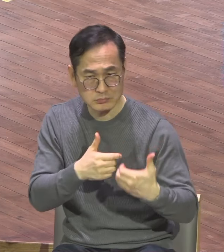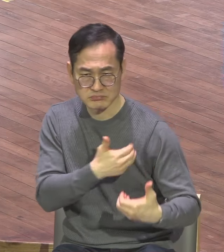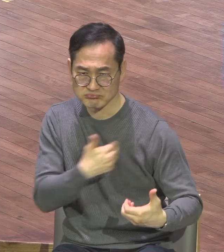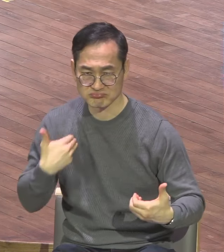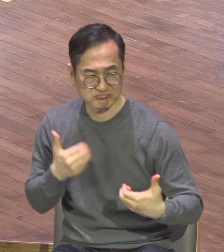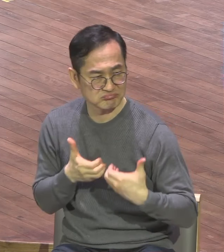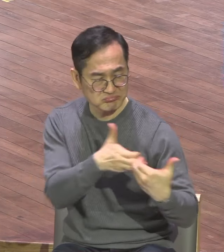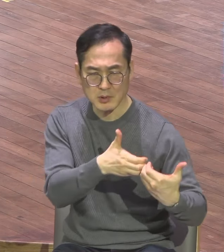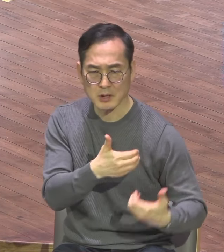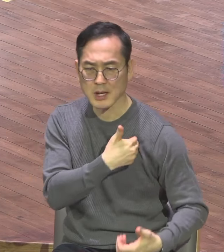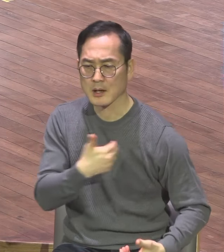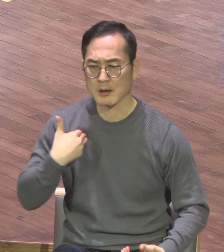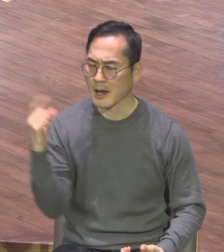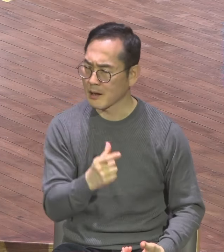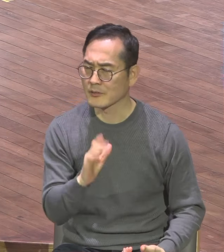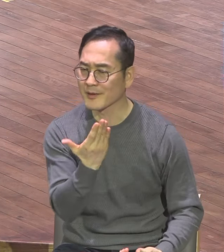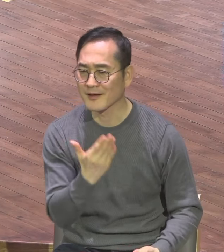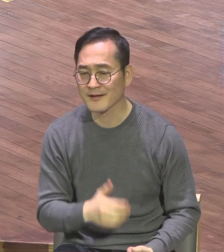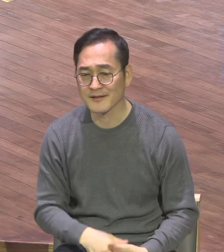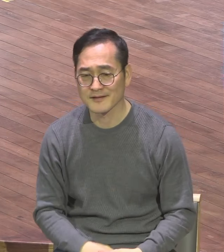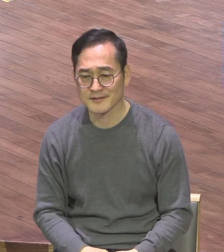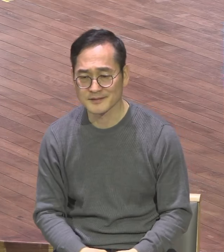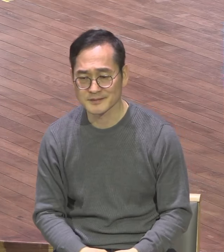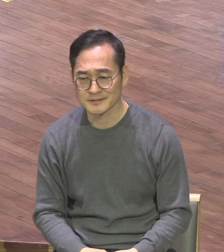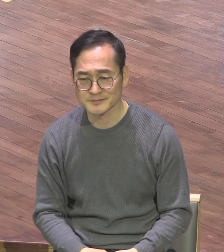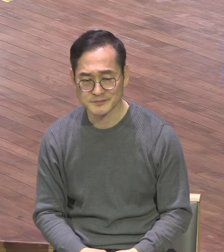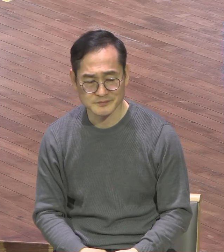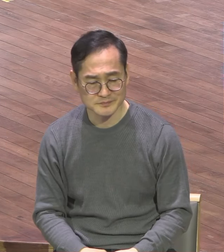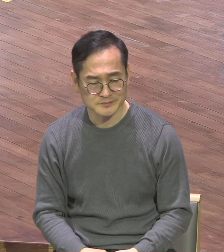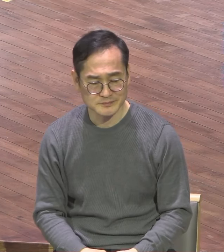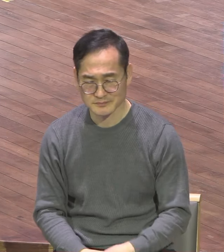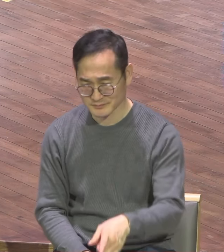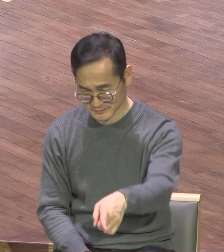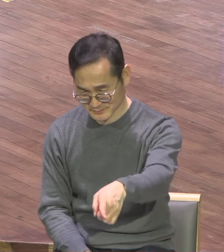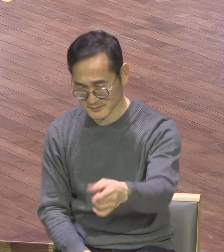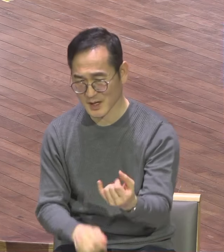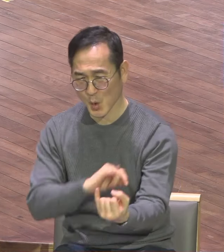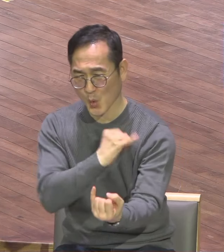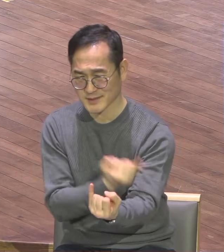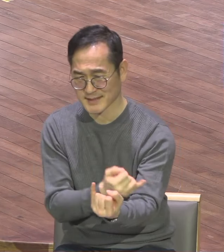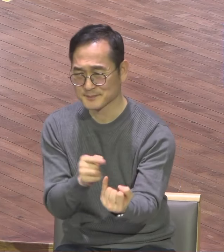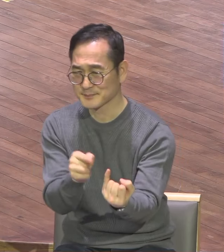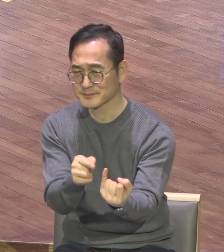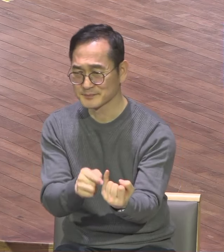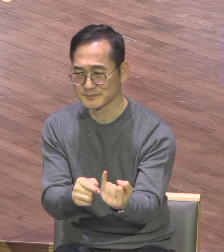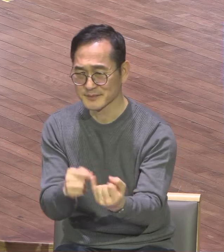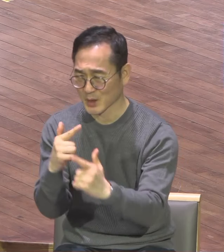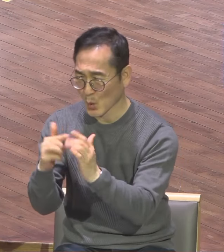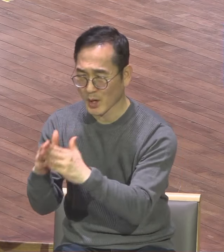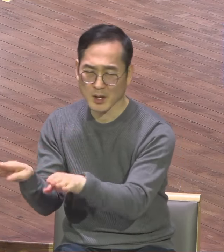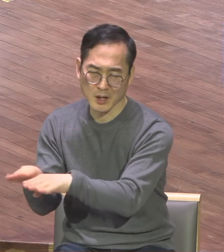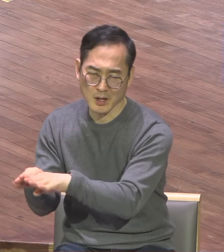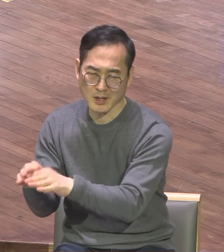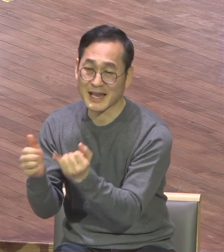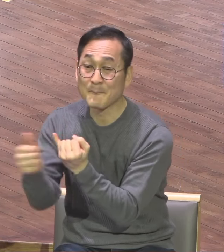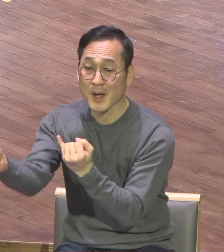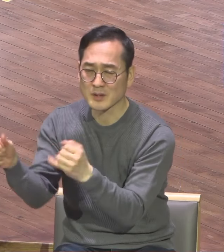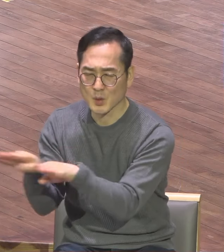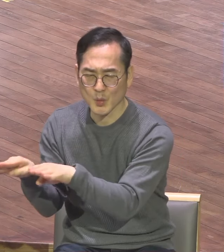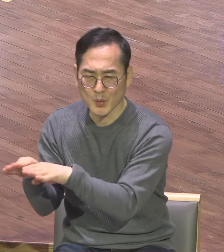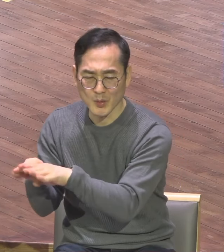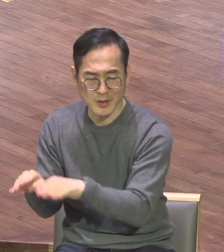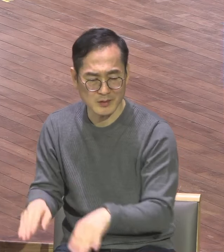내가 오늘도 권사 왔을 때 그랬어요. 저 박 권사님은 남편이 교회를 안 다니는데도 저렇게 전도를 많이